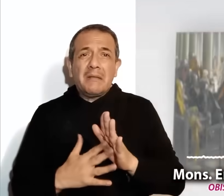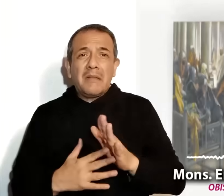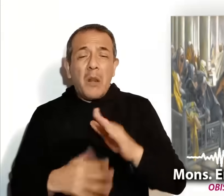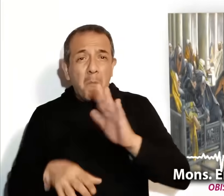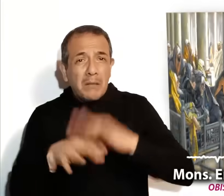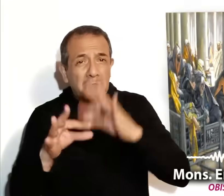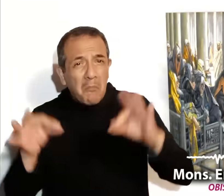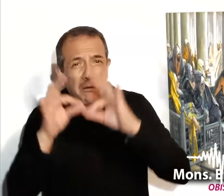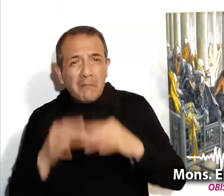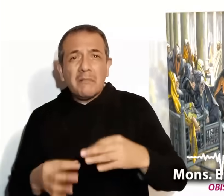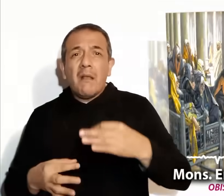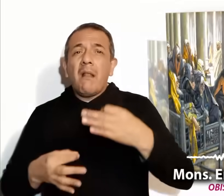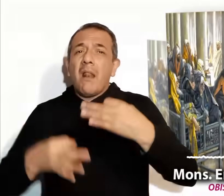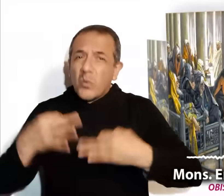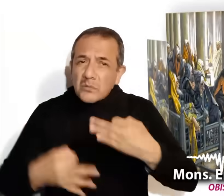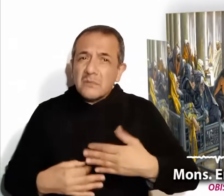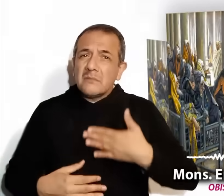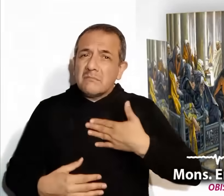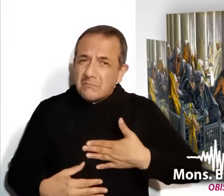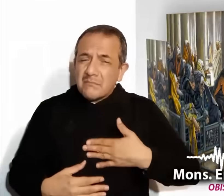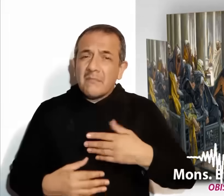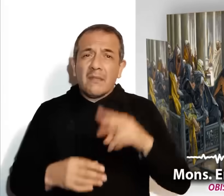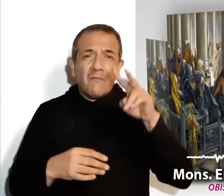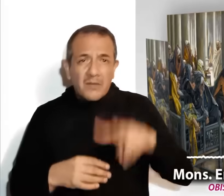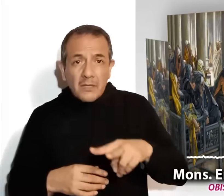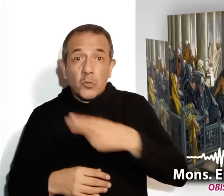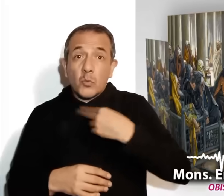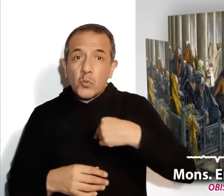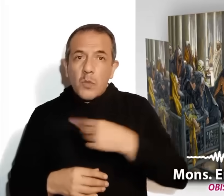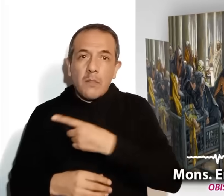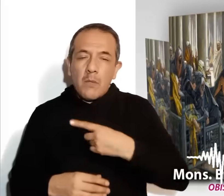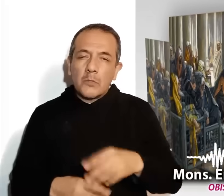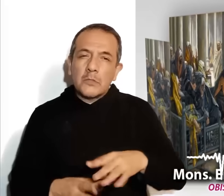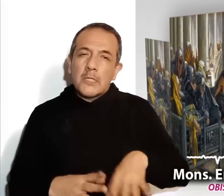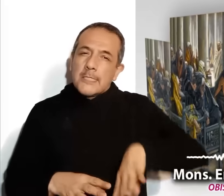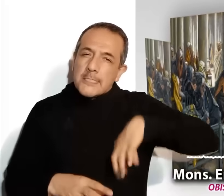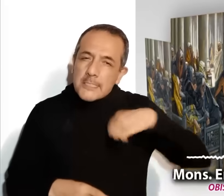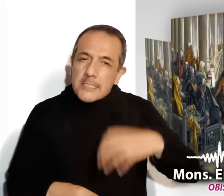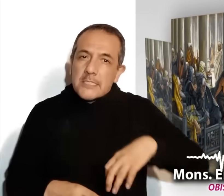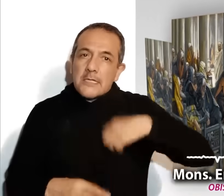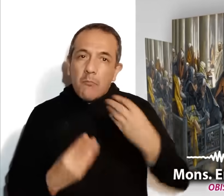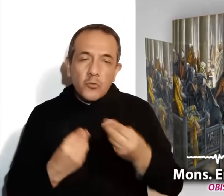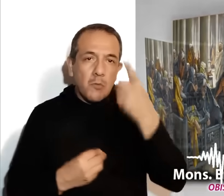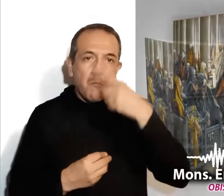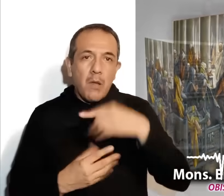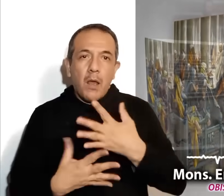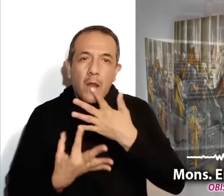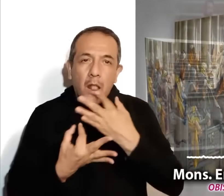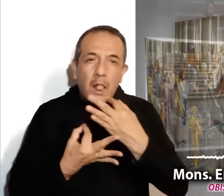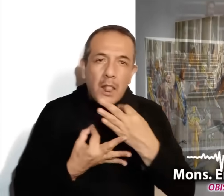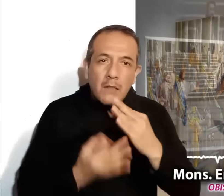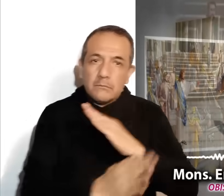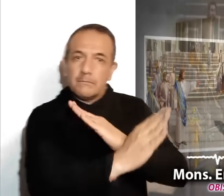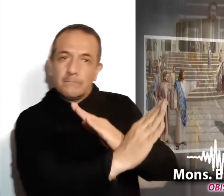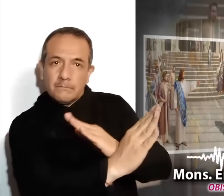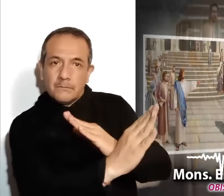verdad. Tendremos que luchar nosotros mucho para no caer en esa tentación y para